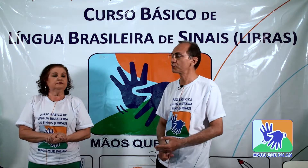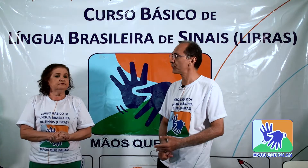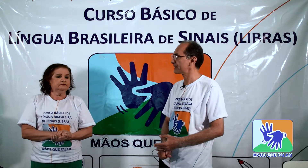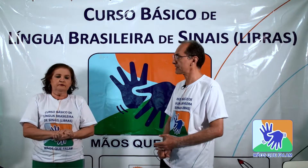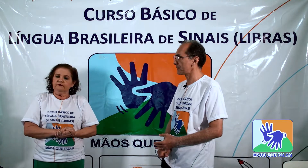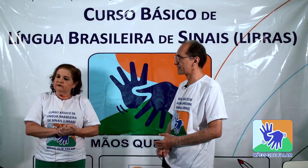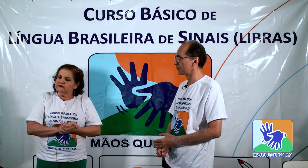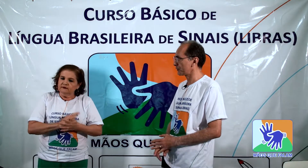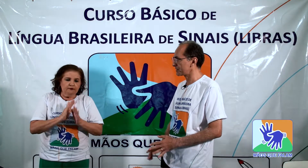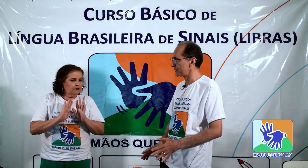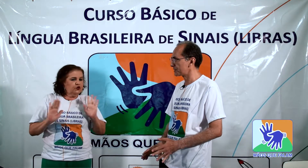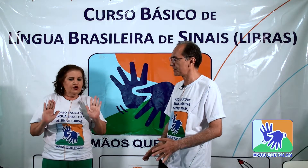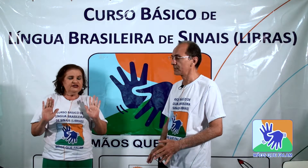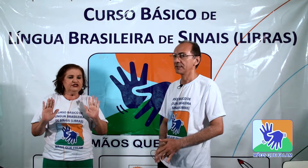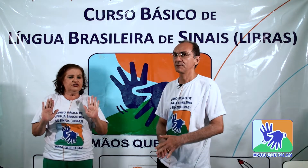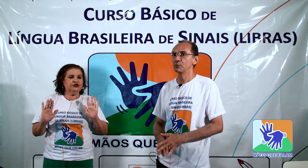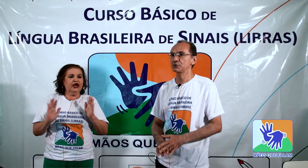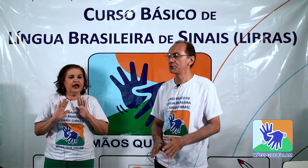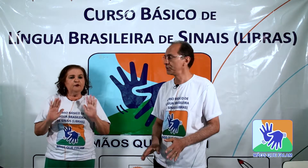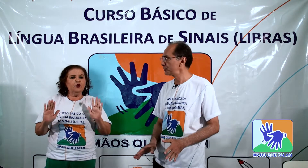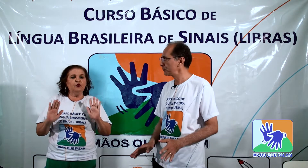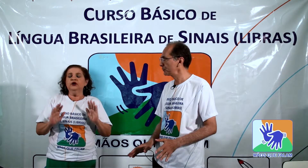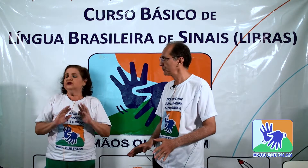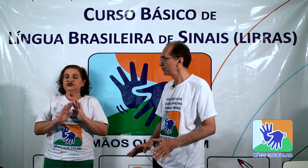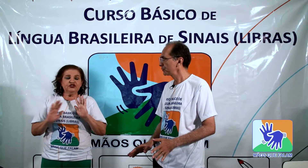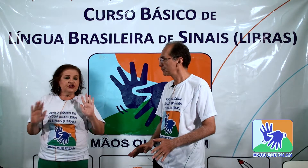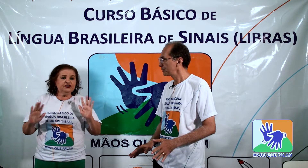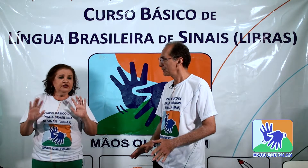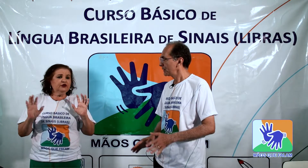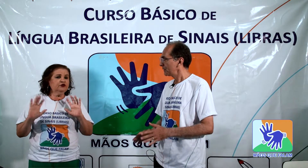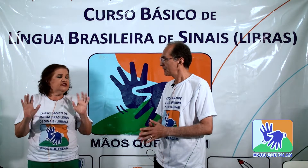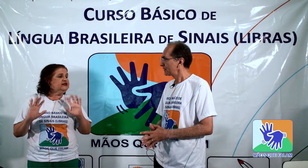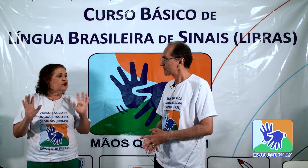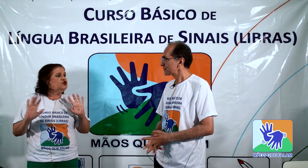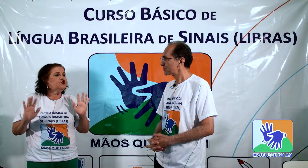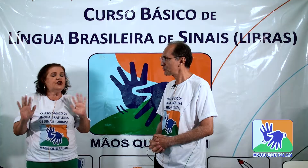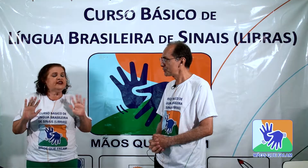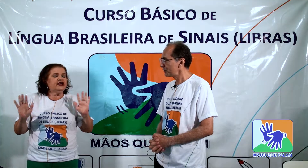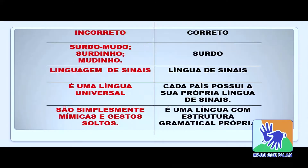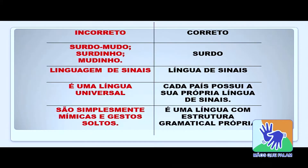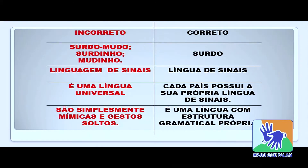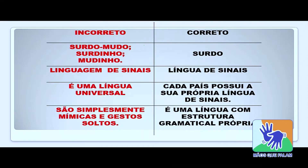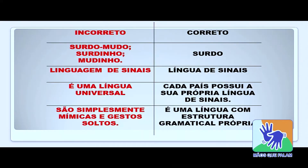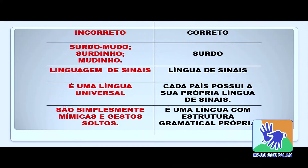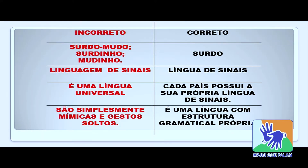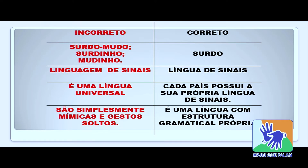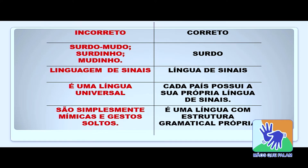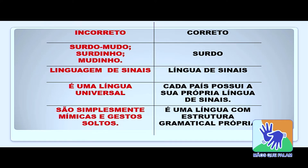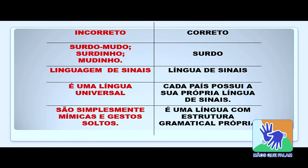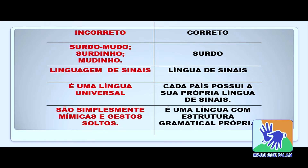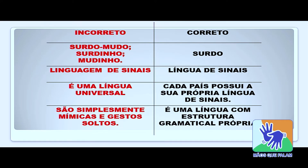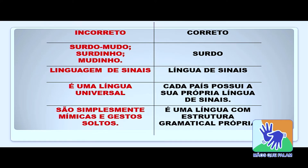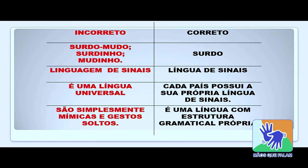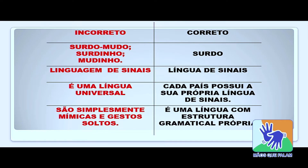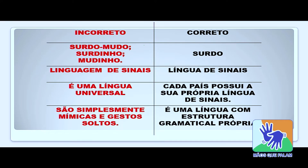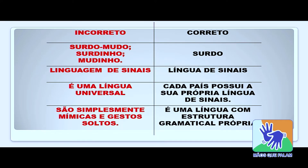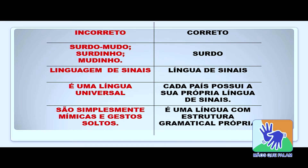essa expressão não existe? Não existe. Mudinho, acabou. De jeito nenhum. Esse negócio de surdinho. coitadinho, não. É uma pessoa íntegra. Com